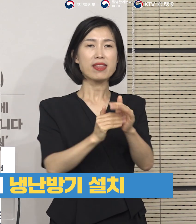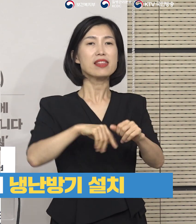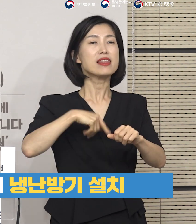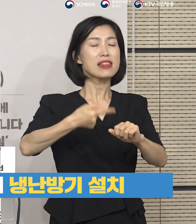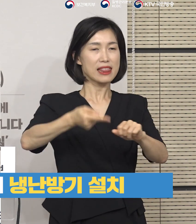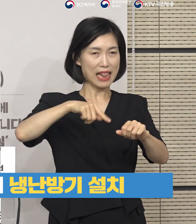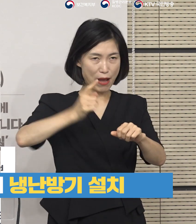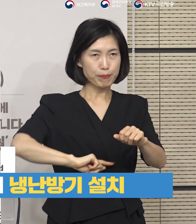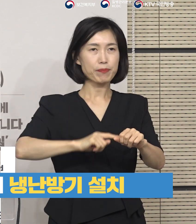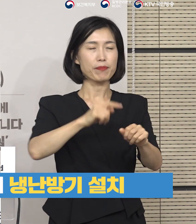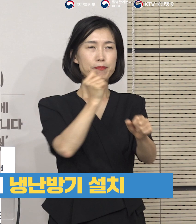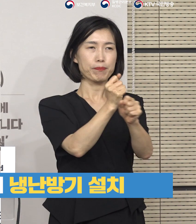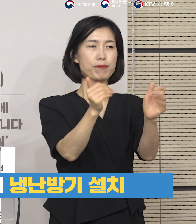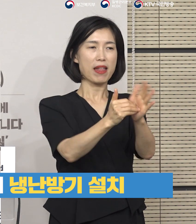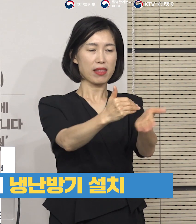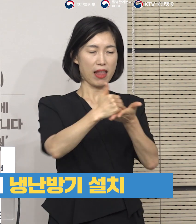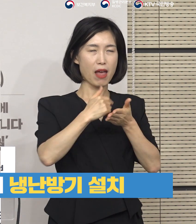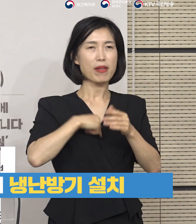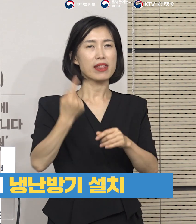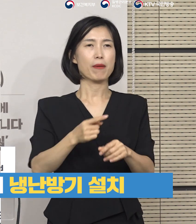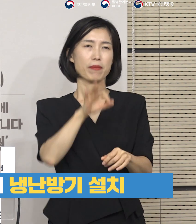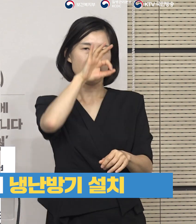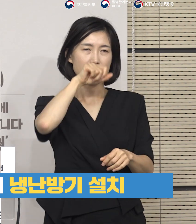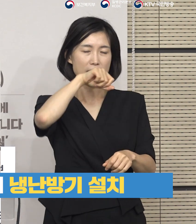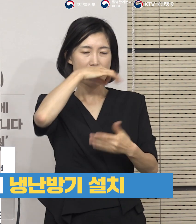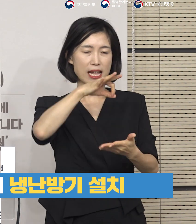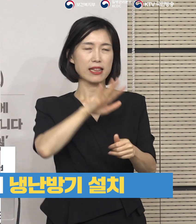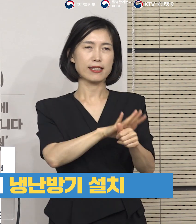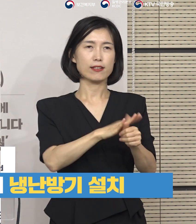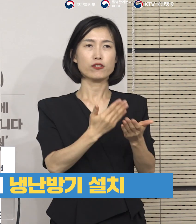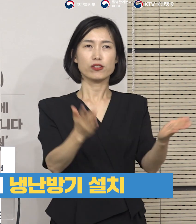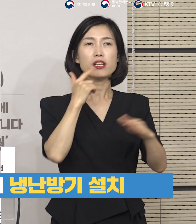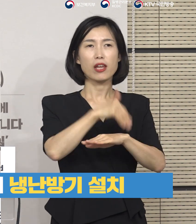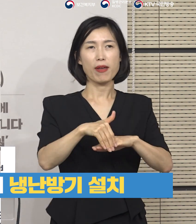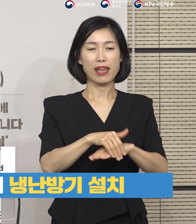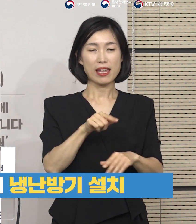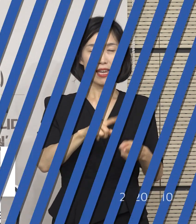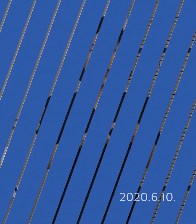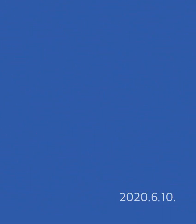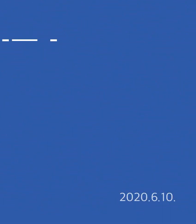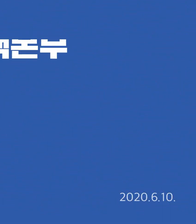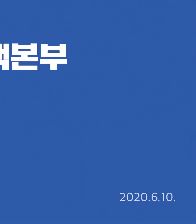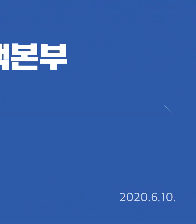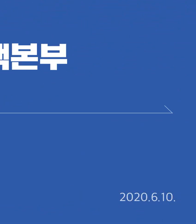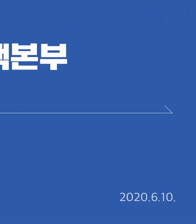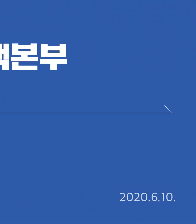비용을 저희가 예산을 통해서 지원할 수 있도록 이렇게 조치하겠습니다.